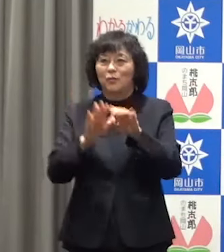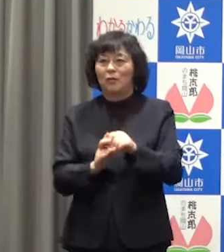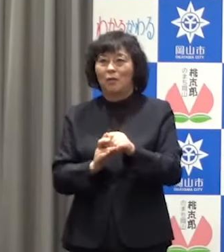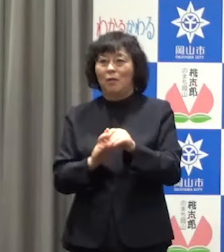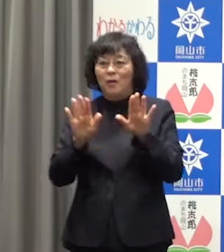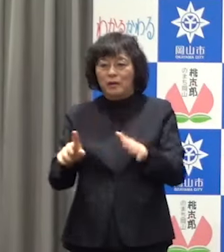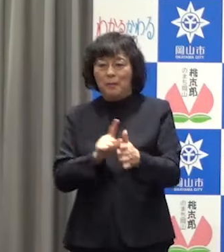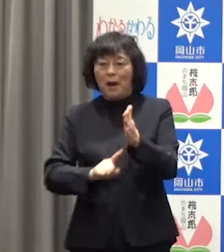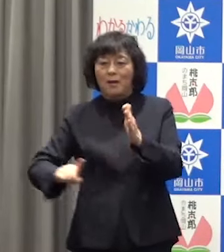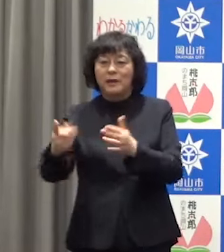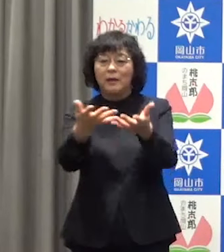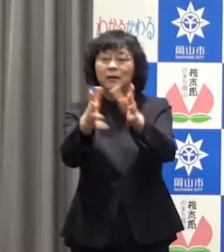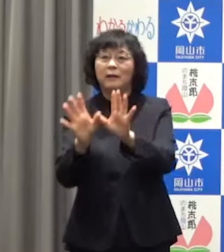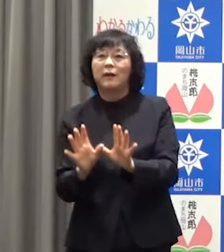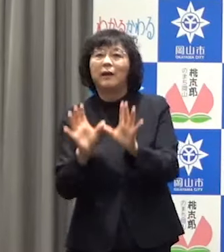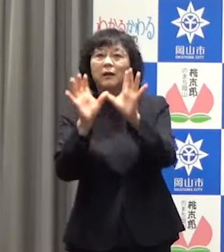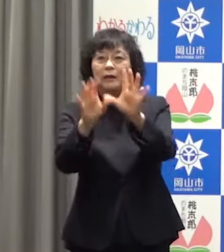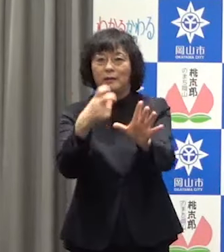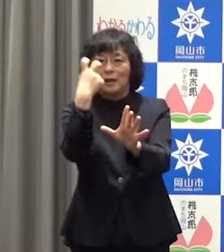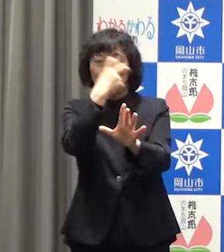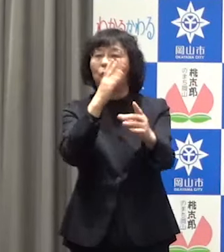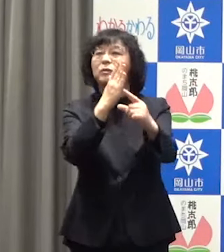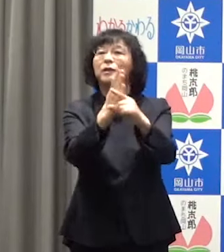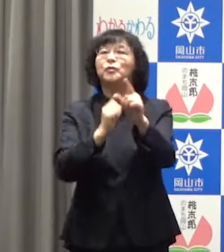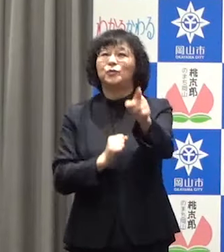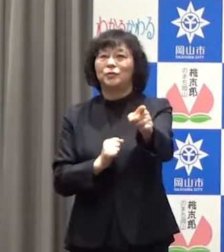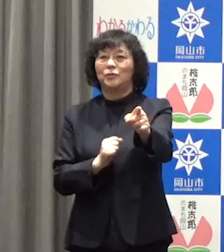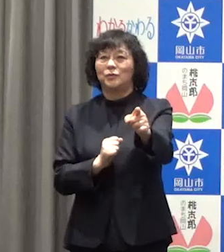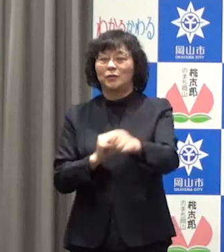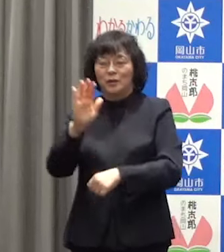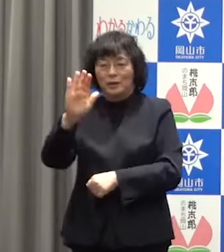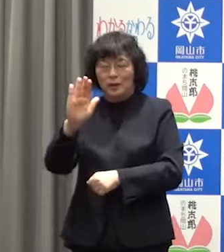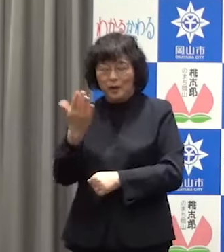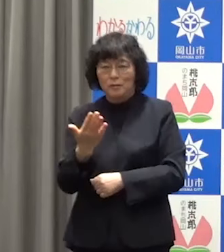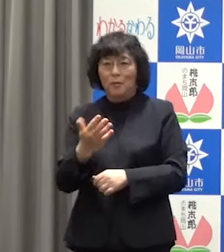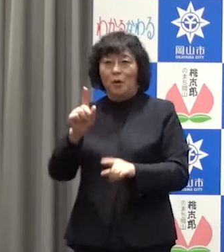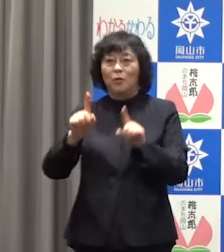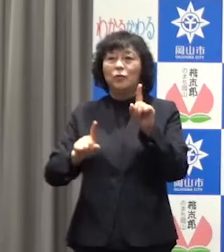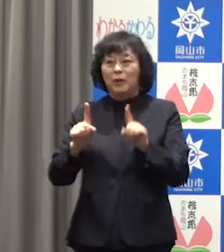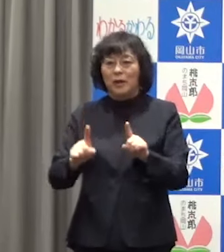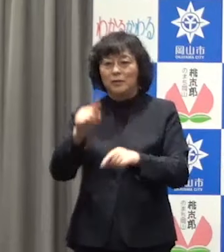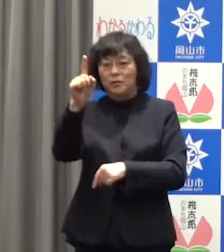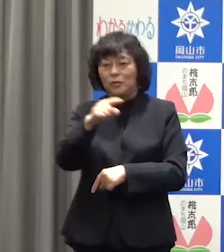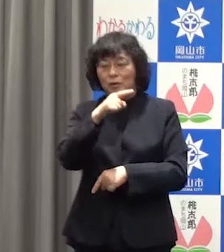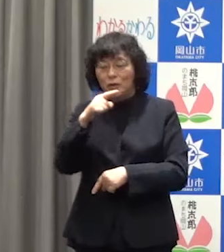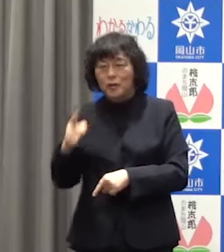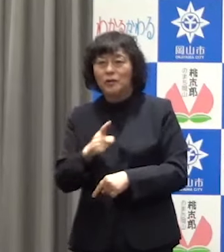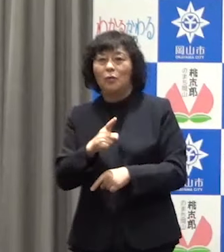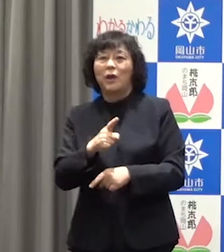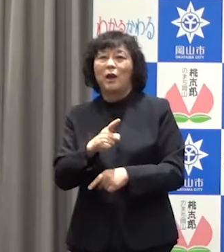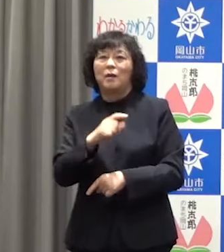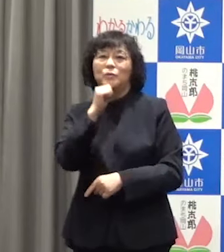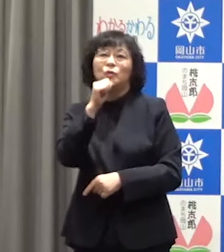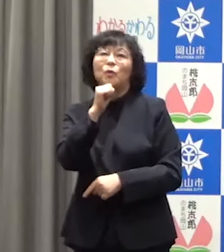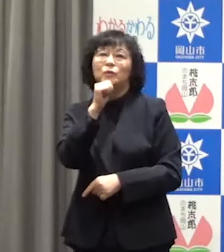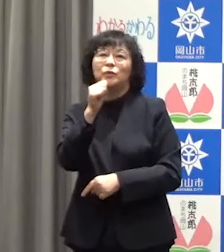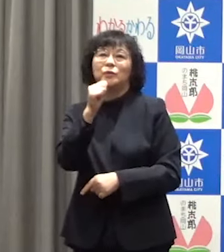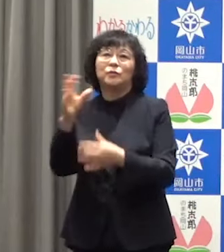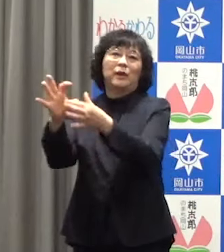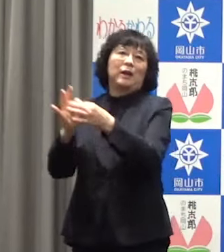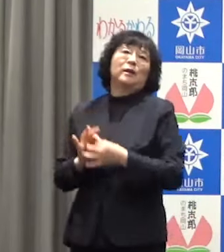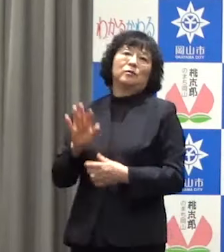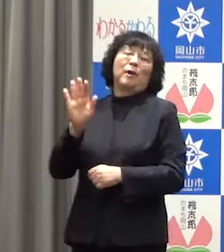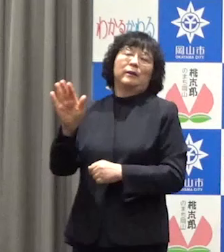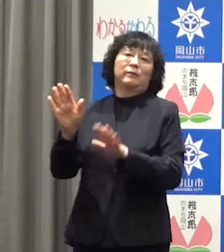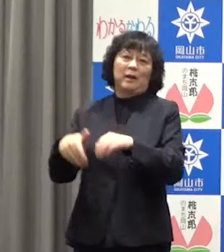ってますけれども、そういうことで、とりあえず人は足らないからという連絡が来てるん